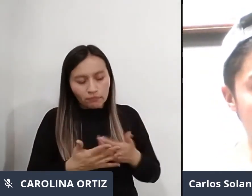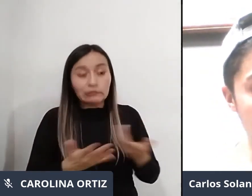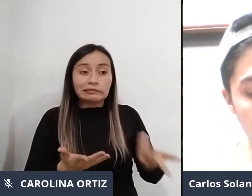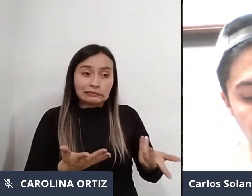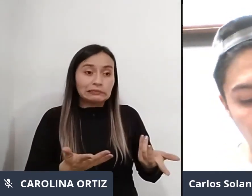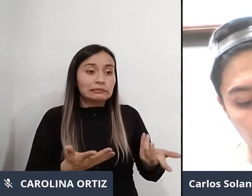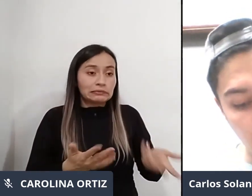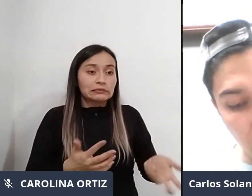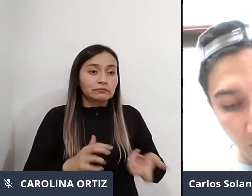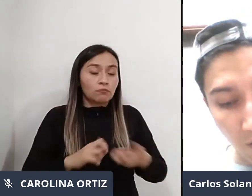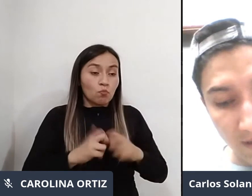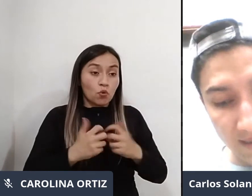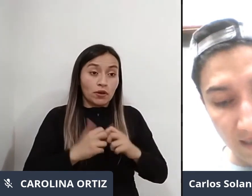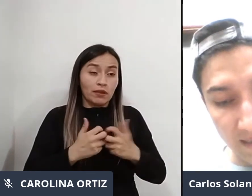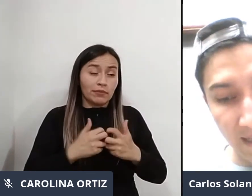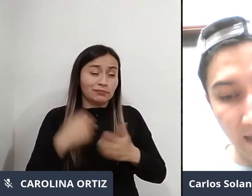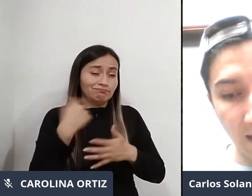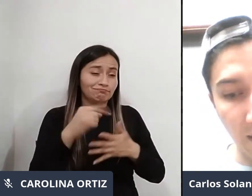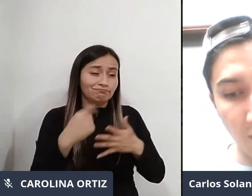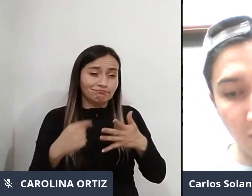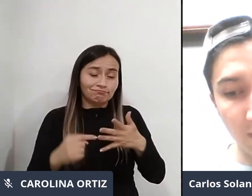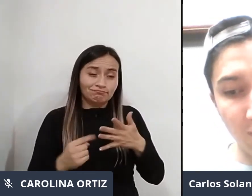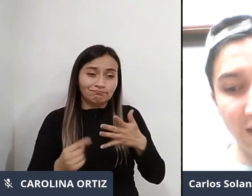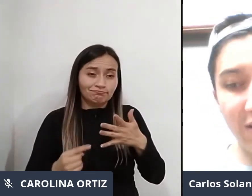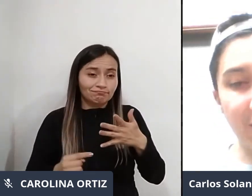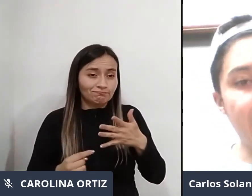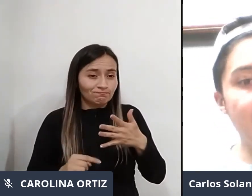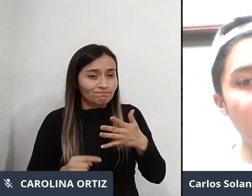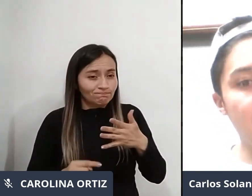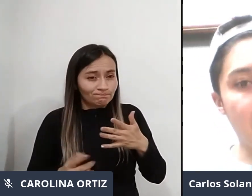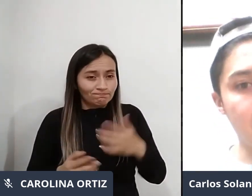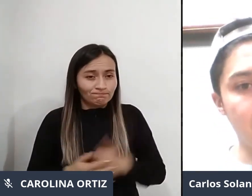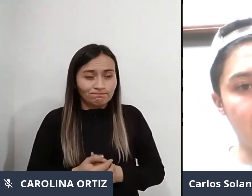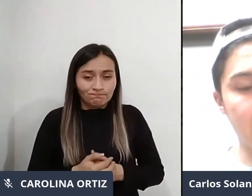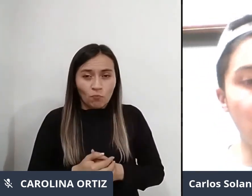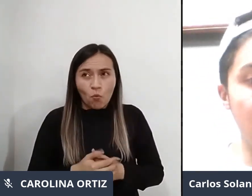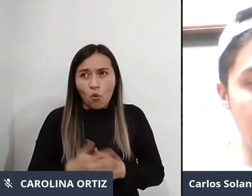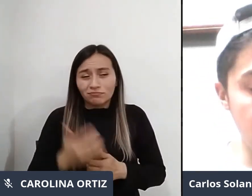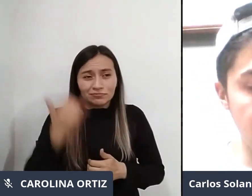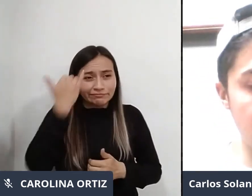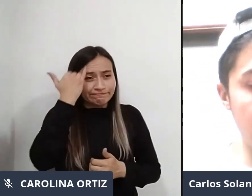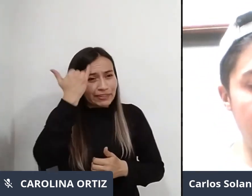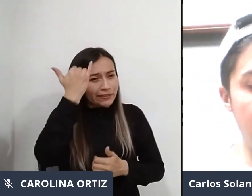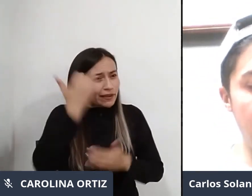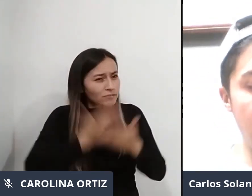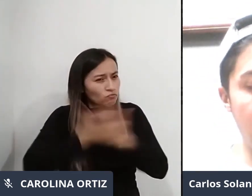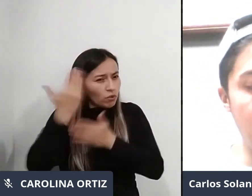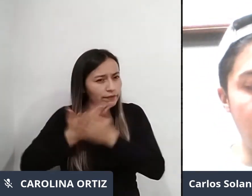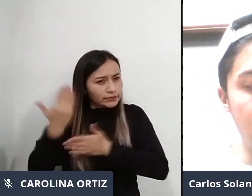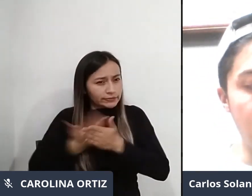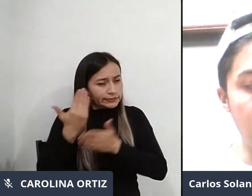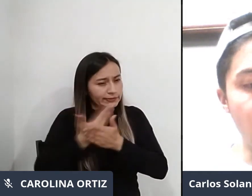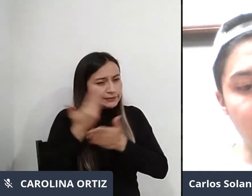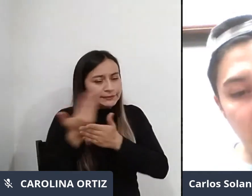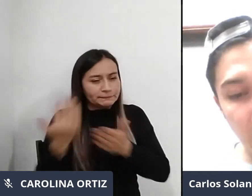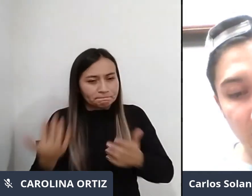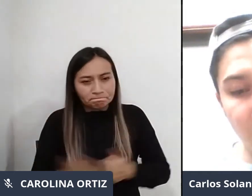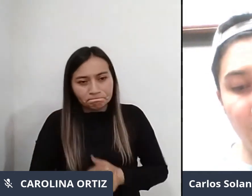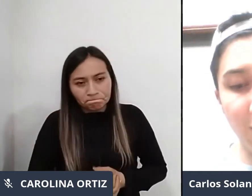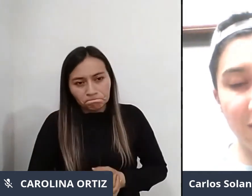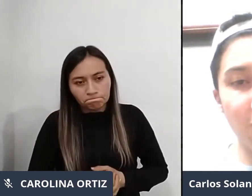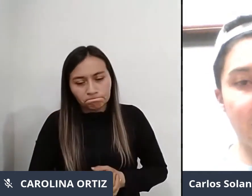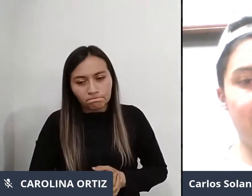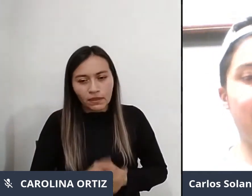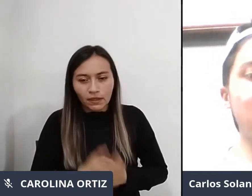bastantes cosas en las que nosotros hemos tenido que reinventarnos. Resulta que, digamos, en